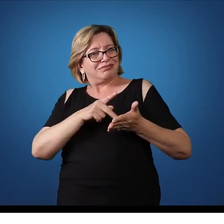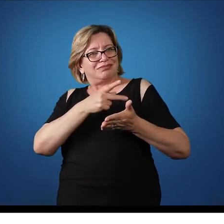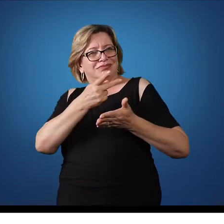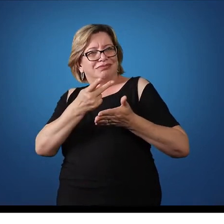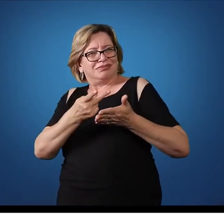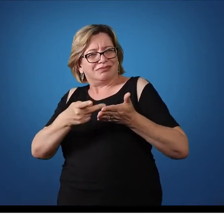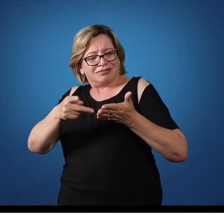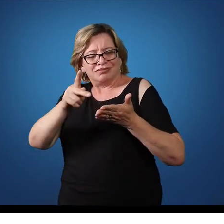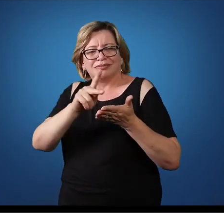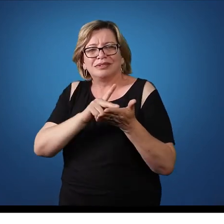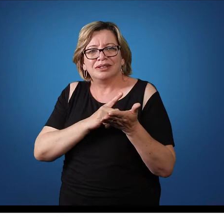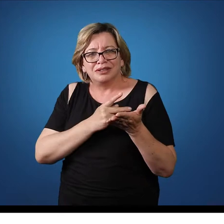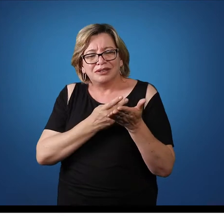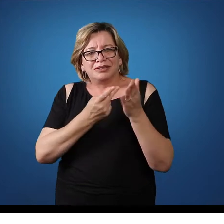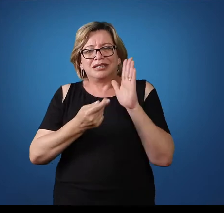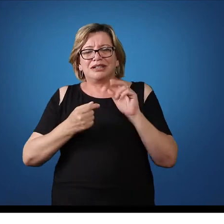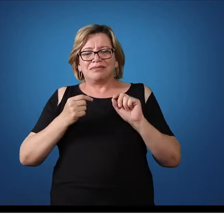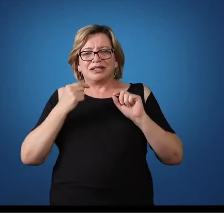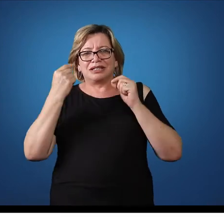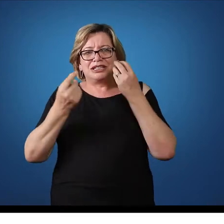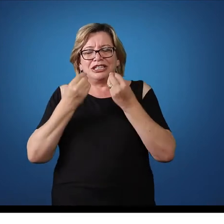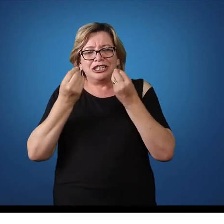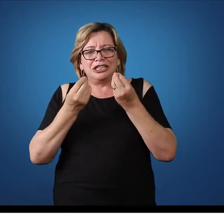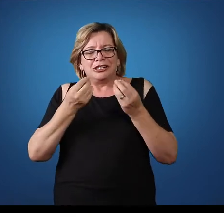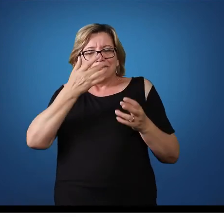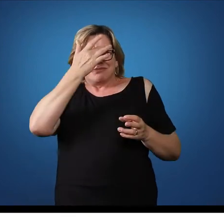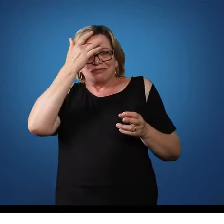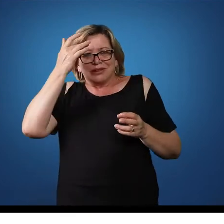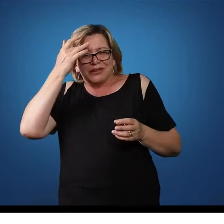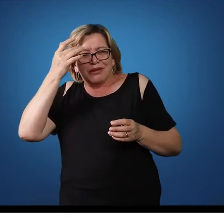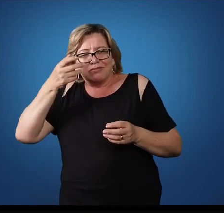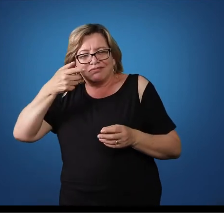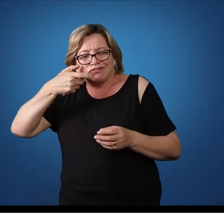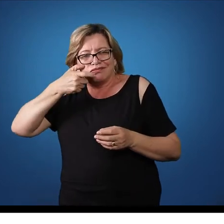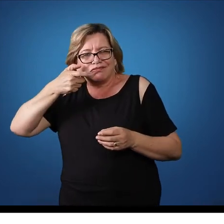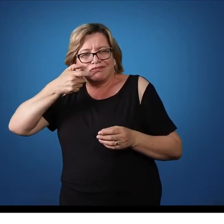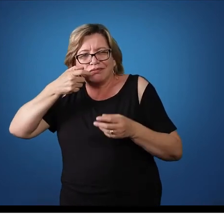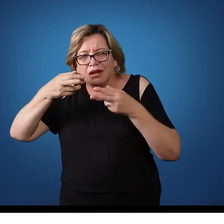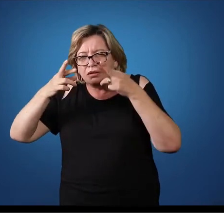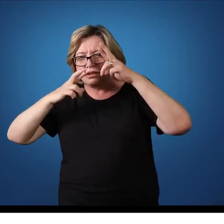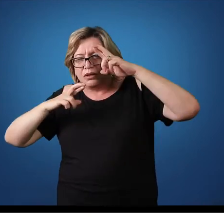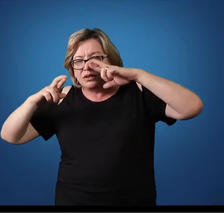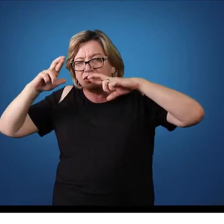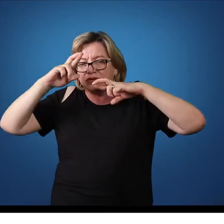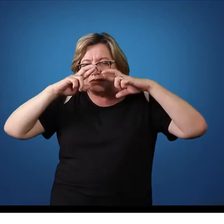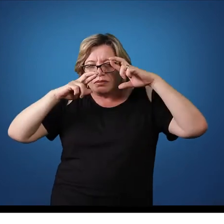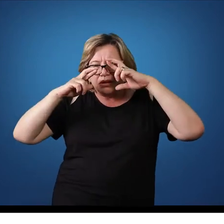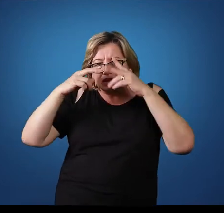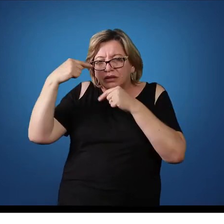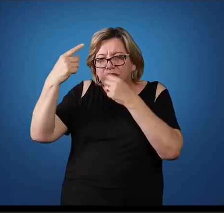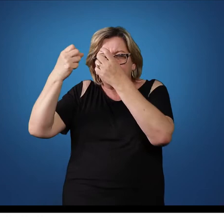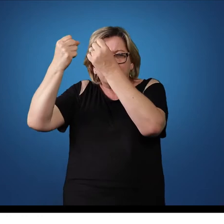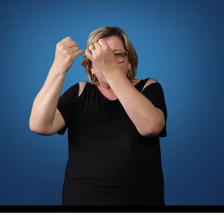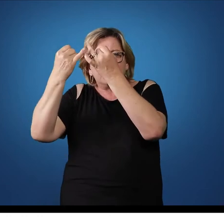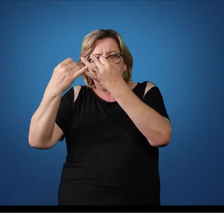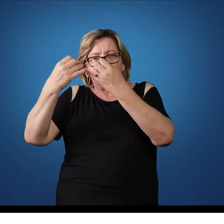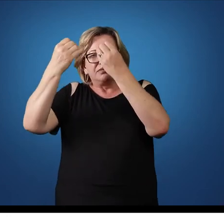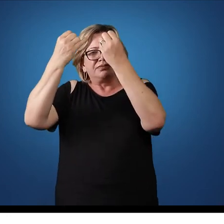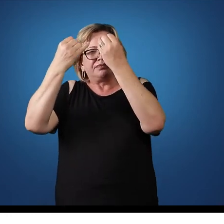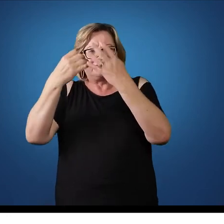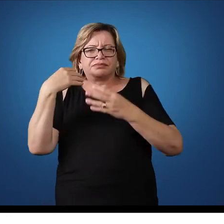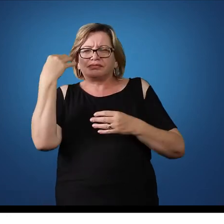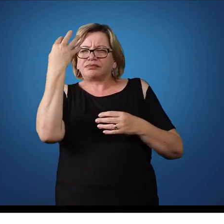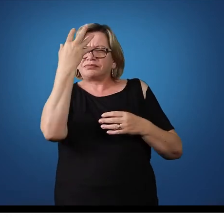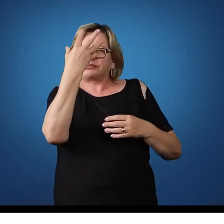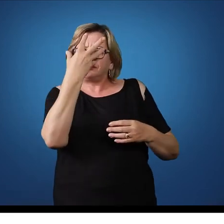poemas em que um sujeito, um voyeur, está tecendo loas à beleza de uma mendiga, de